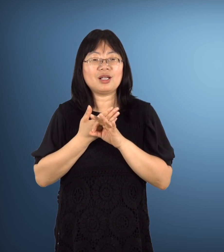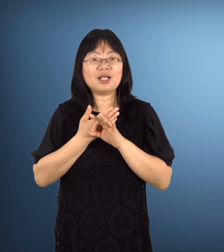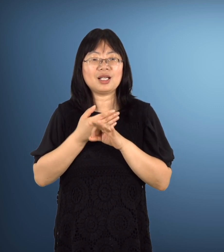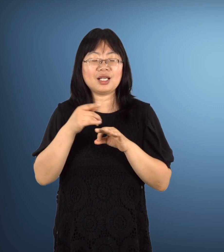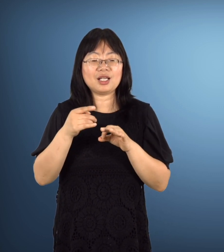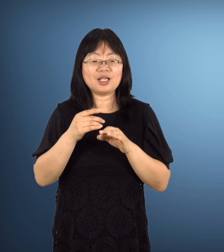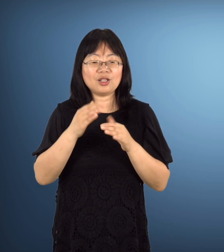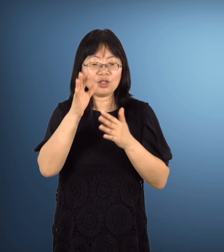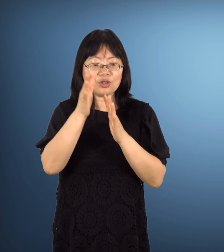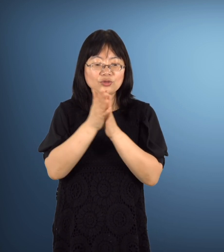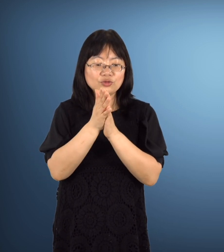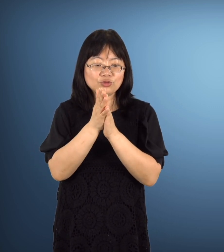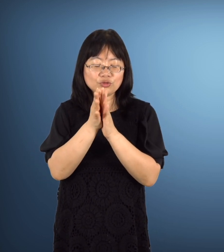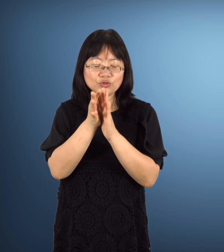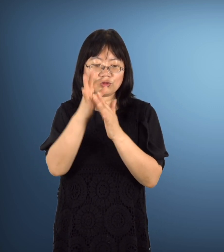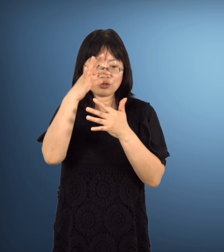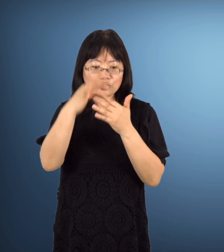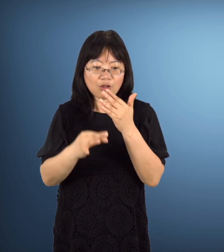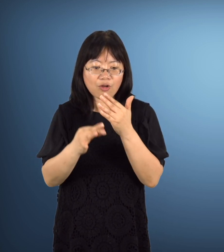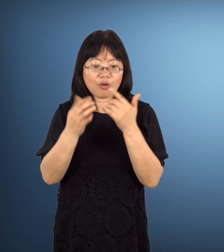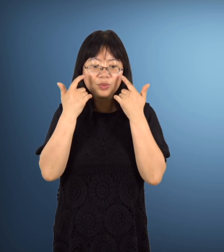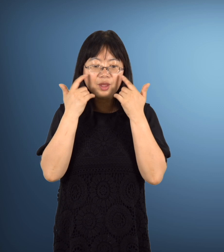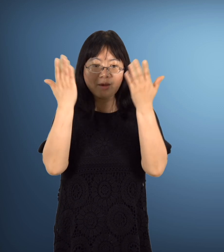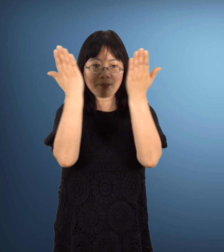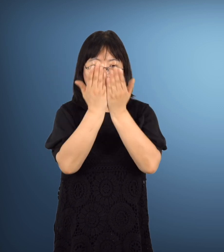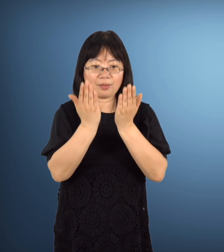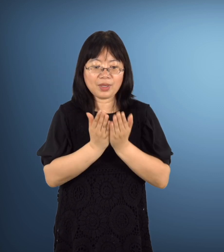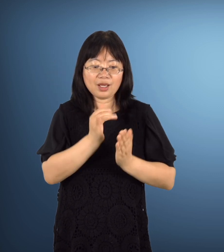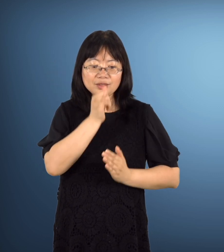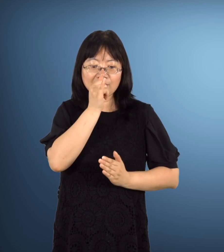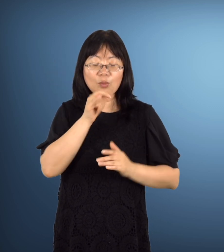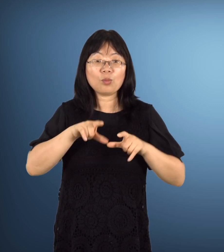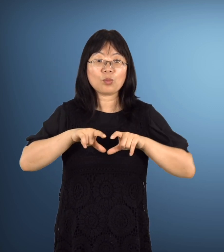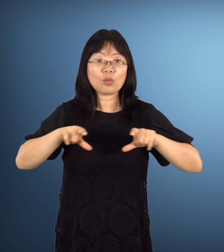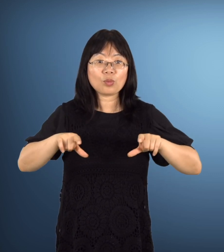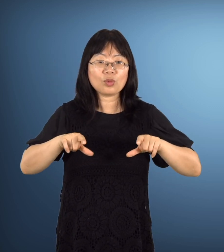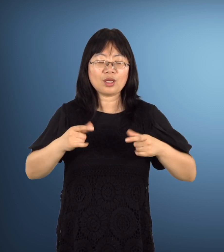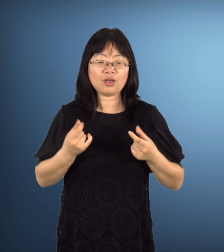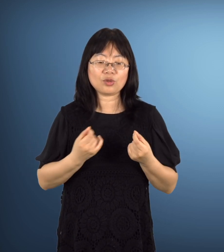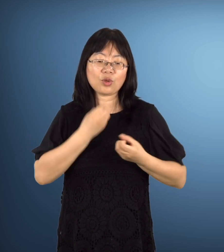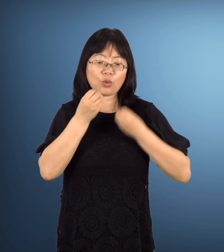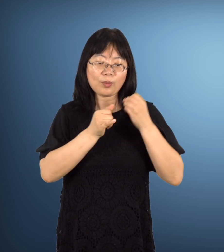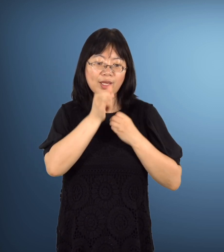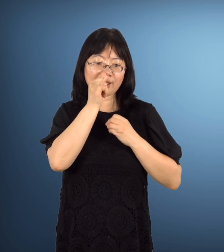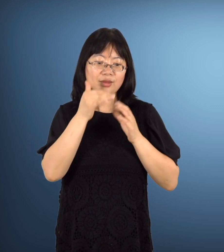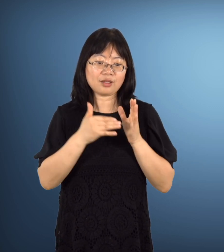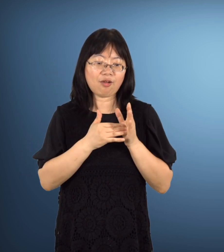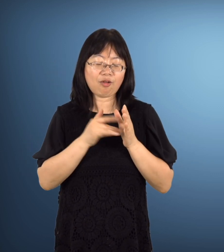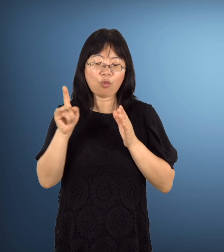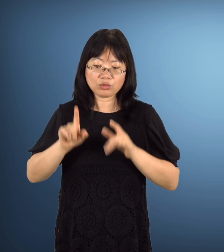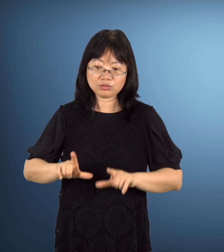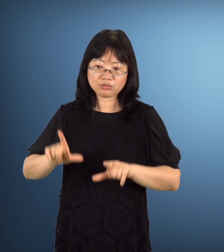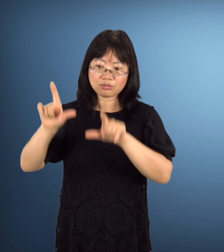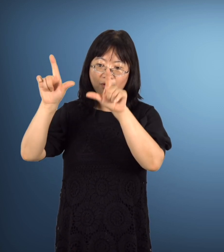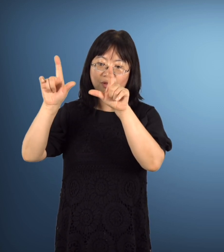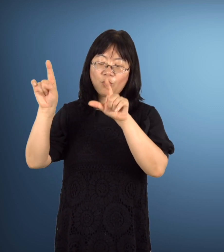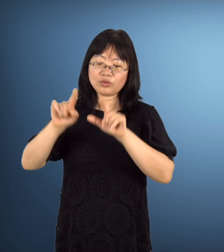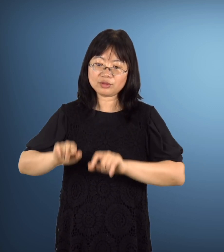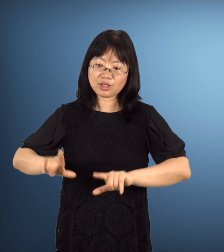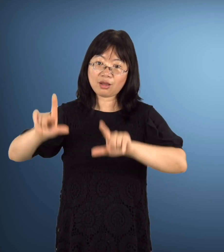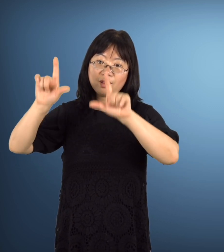이 순서가 정확히 일치해요. 우리는 보통 이렇게 고백하죠. 어느 날